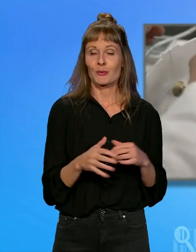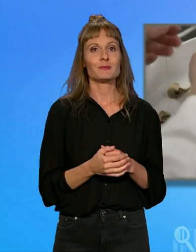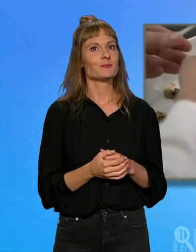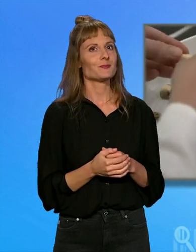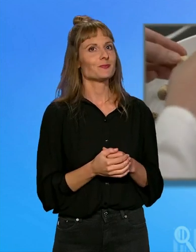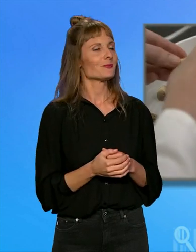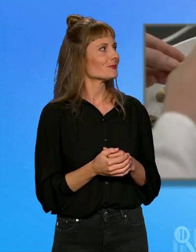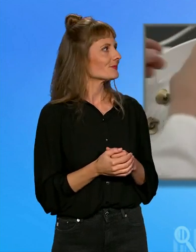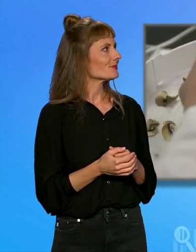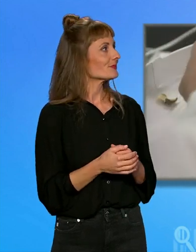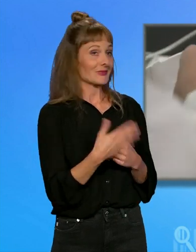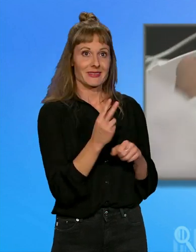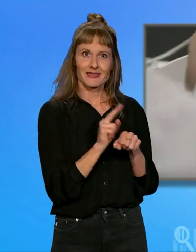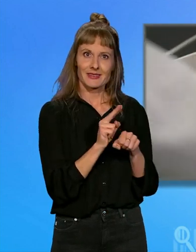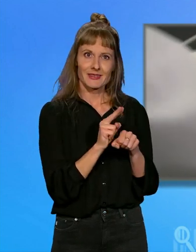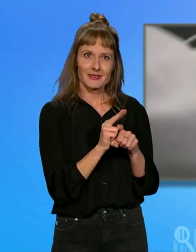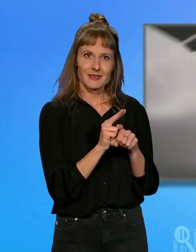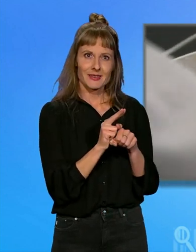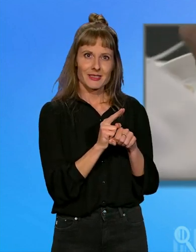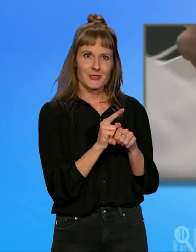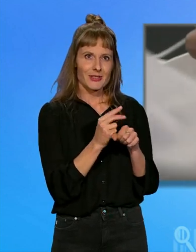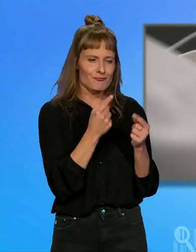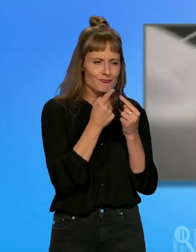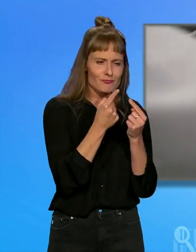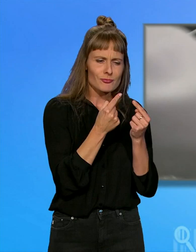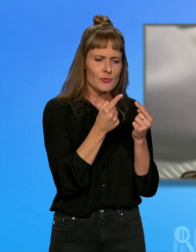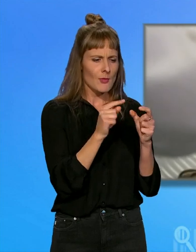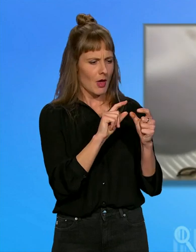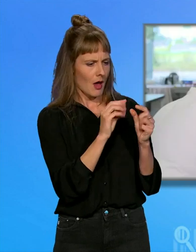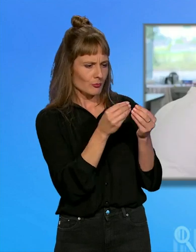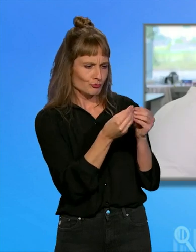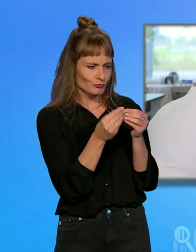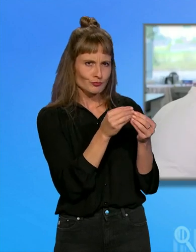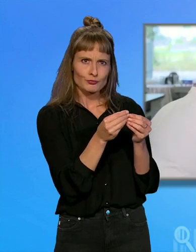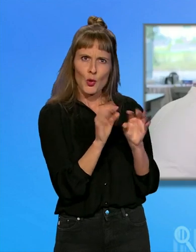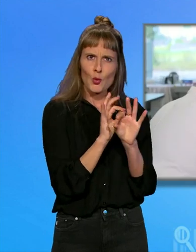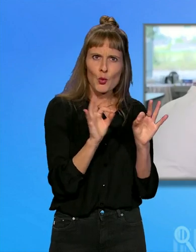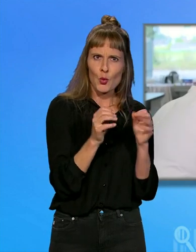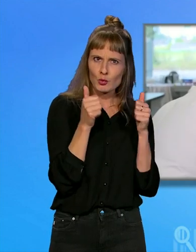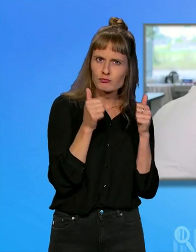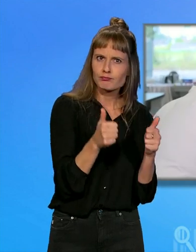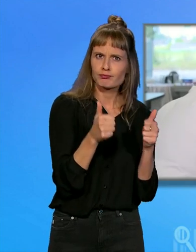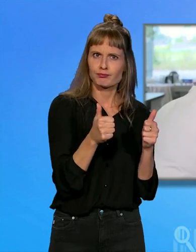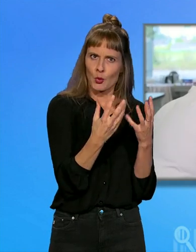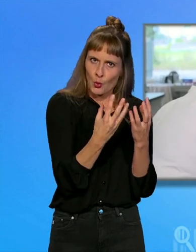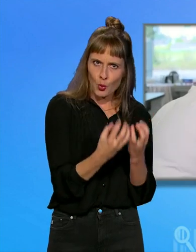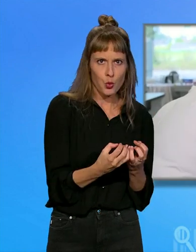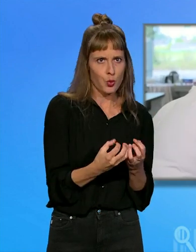Die sind eigentlich wirklich richtig gut getrocknet. Gleichmäßig. An den Stielen, an den Seiten, an allen Seiten